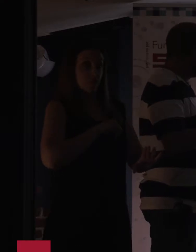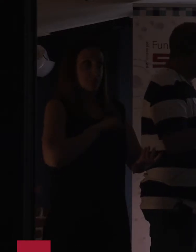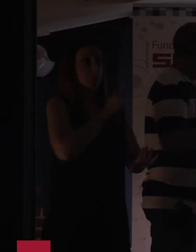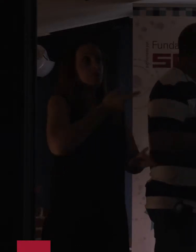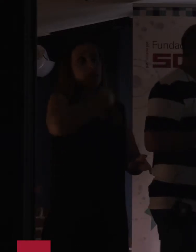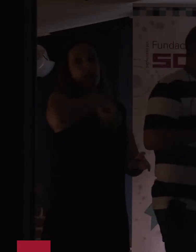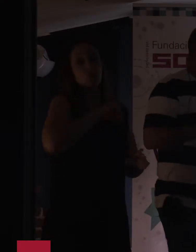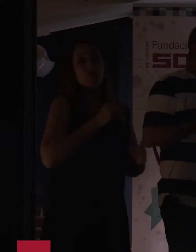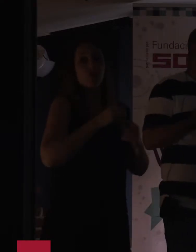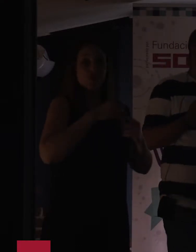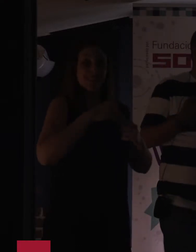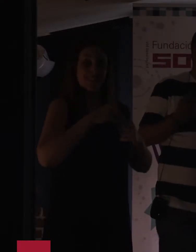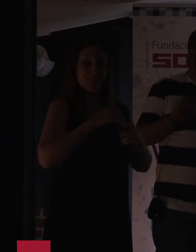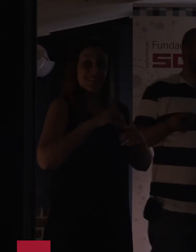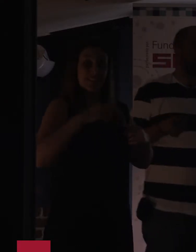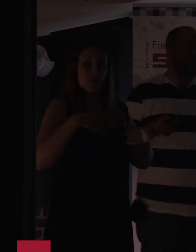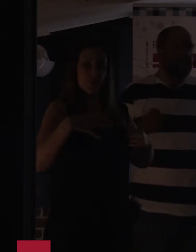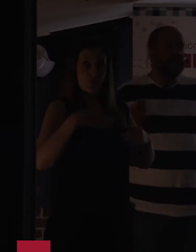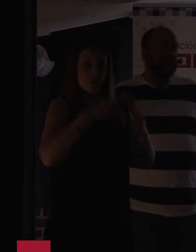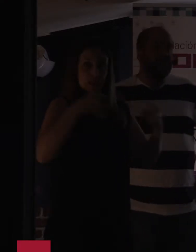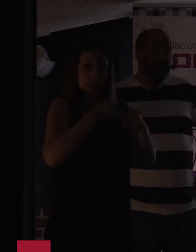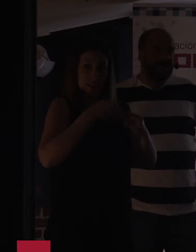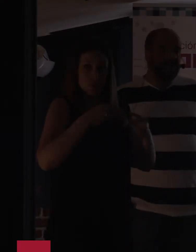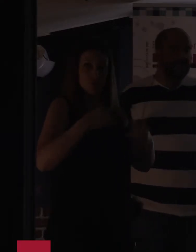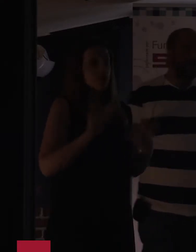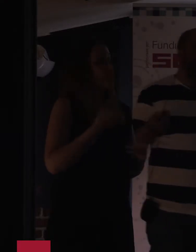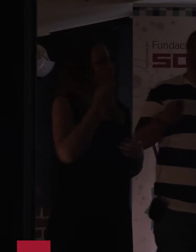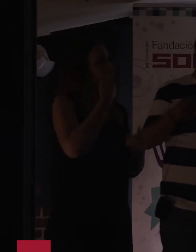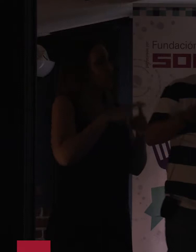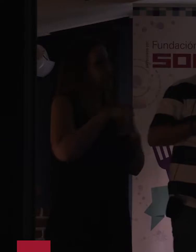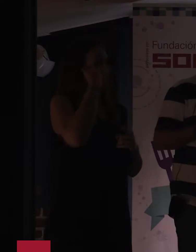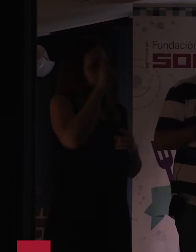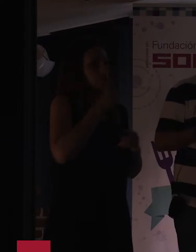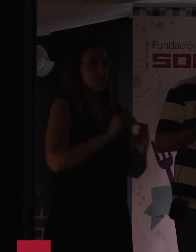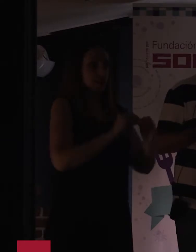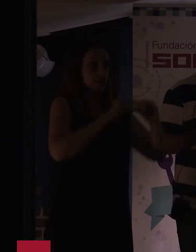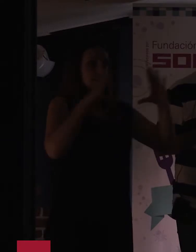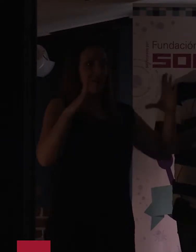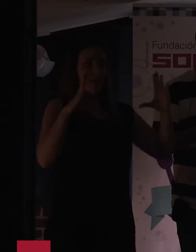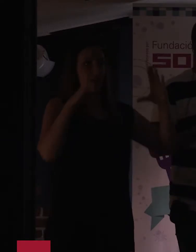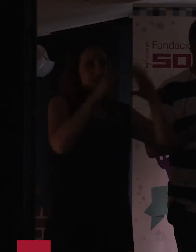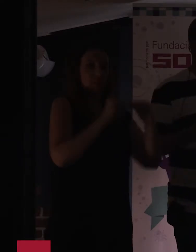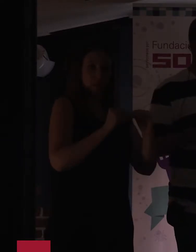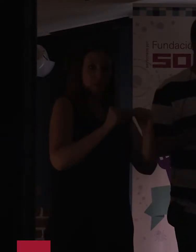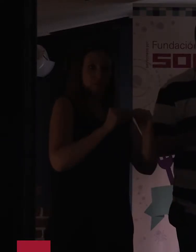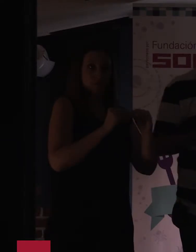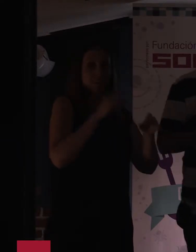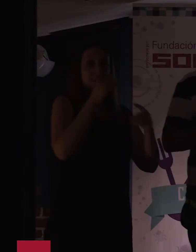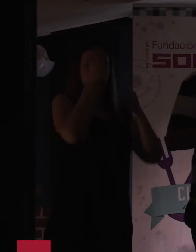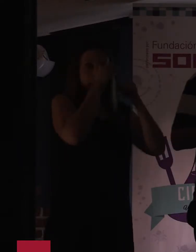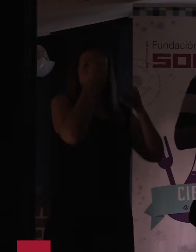en nuestro sensor magnético. Y una cosa que sabemos hacer es activar y desactivar las neuronas utilizando